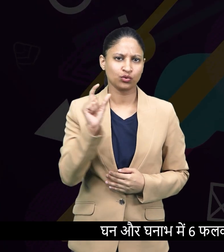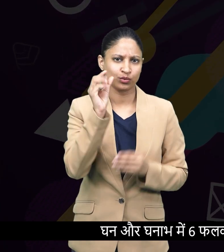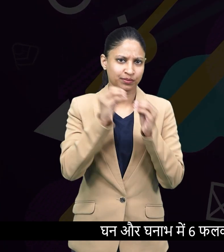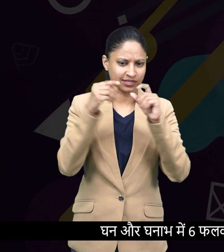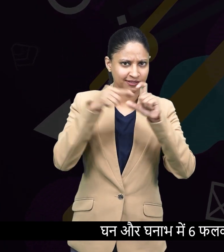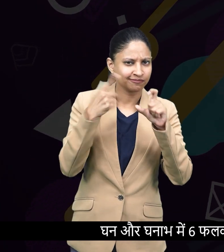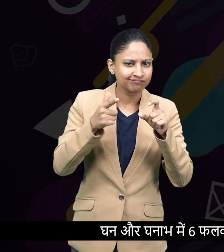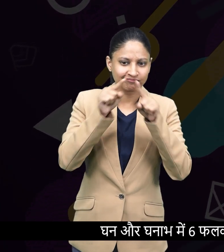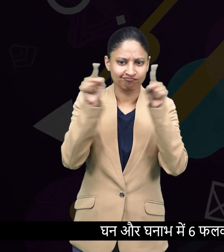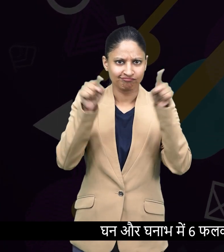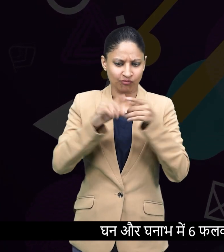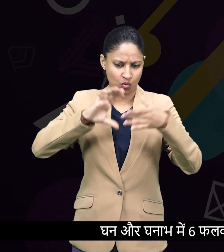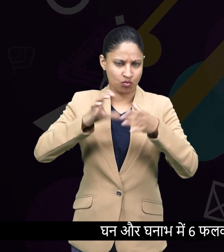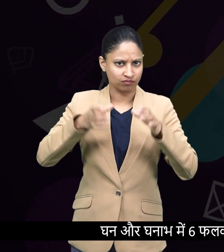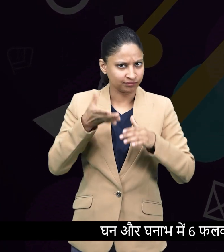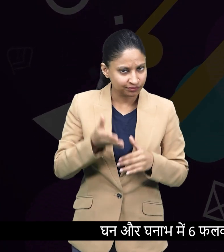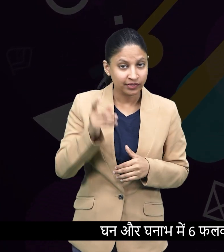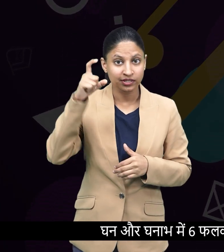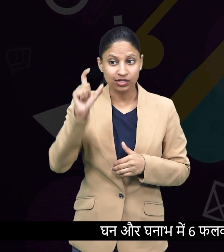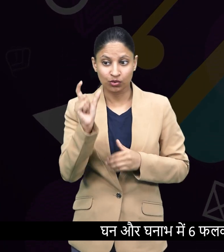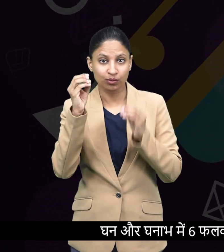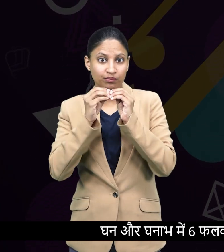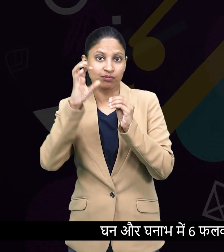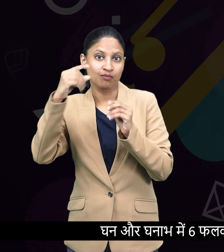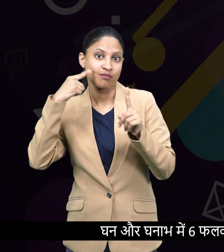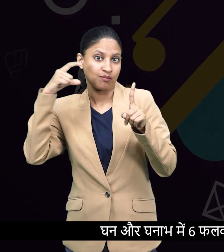घन और घनाभ में 6 फलक, 4